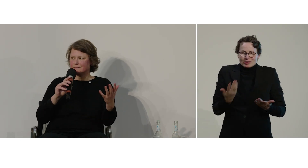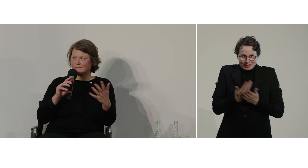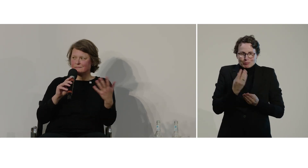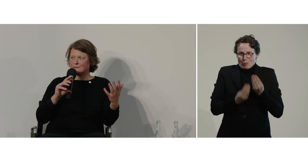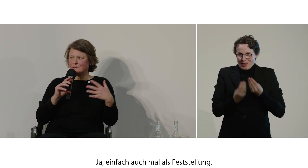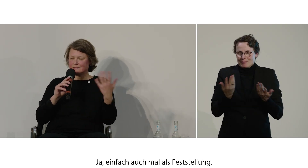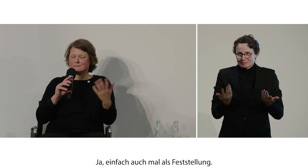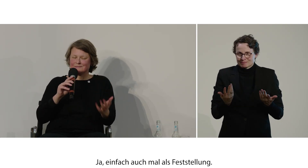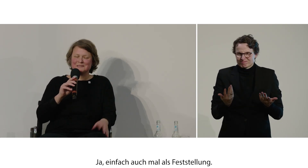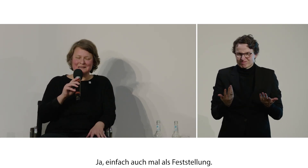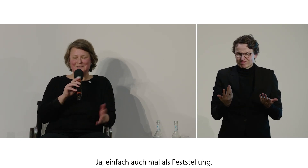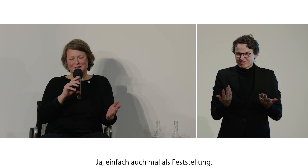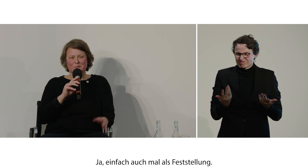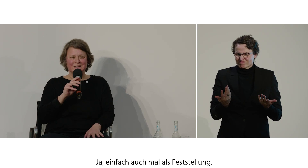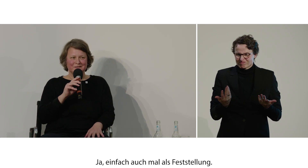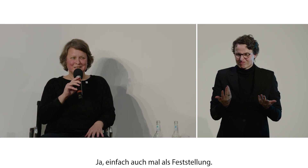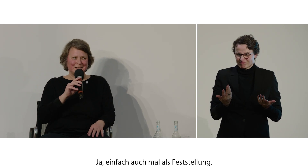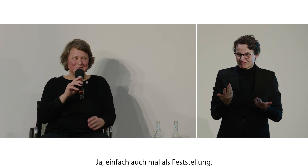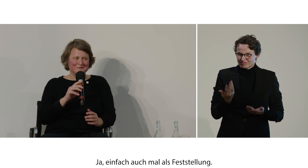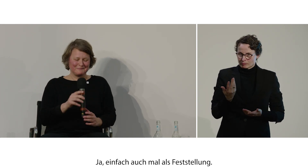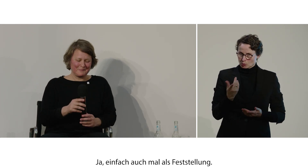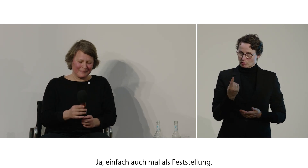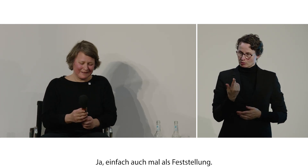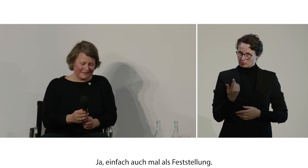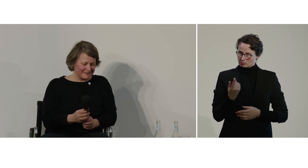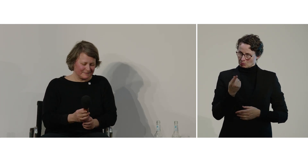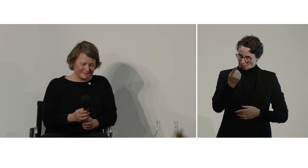Also, das wäre einfach auch mal als Feststellung.